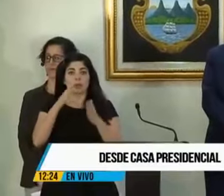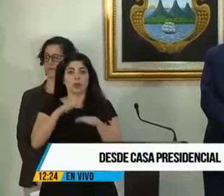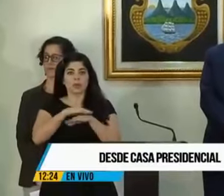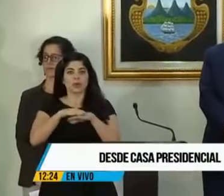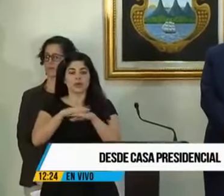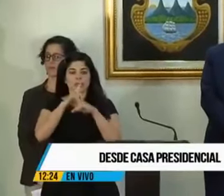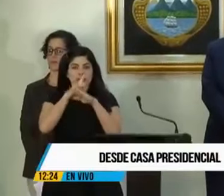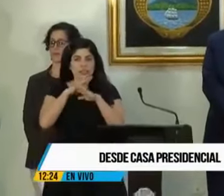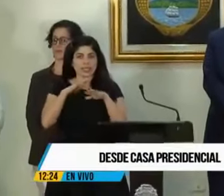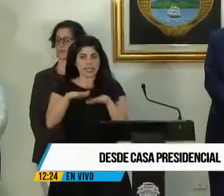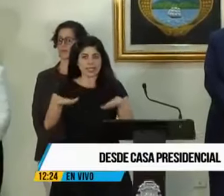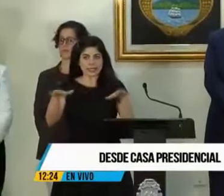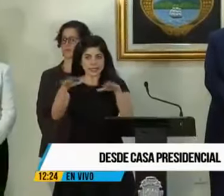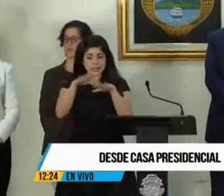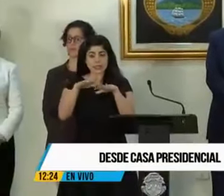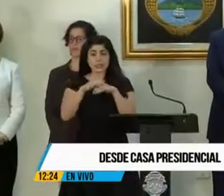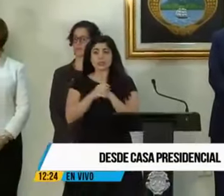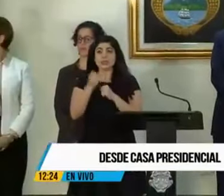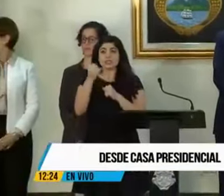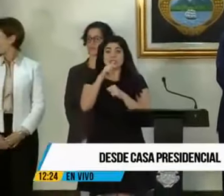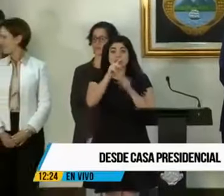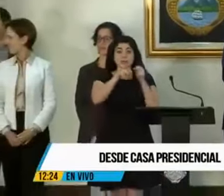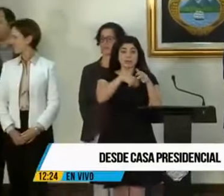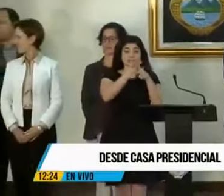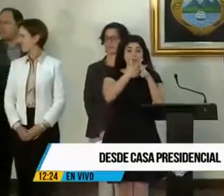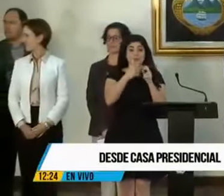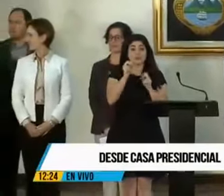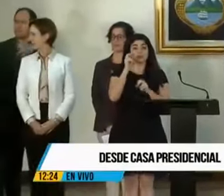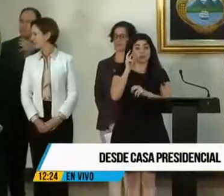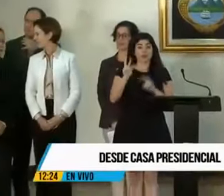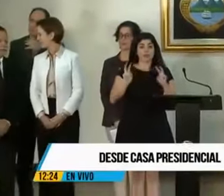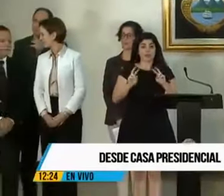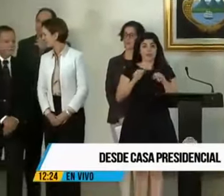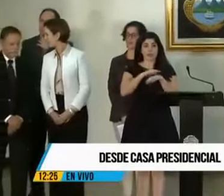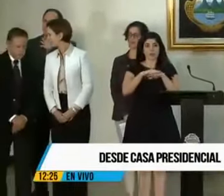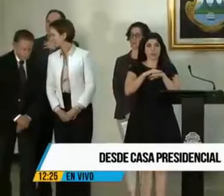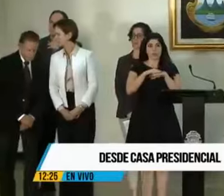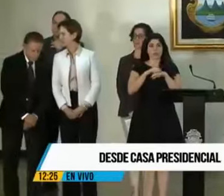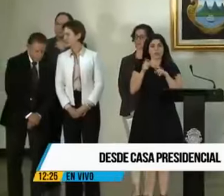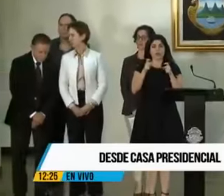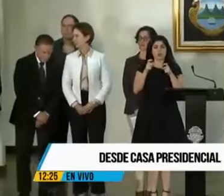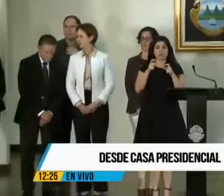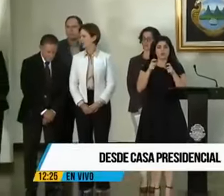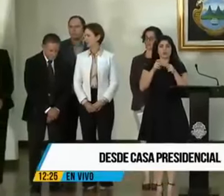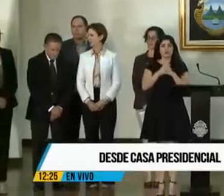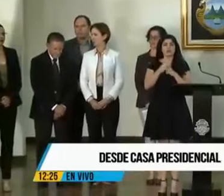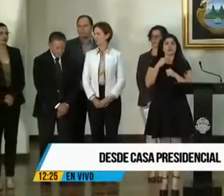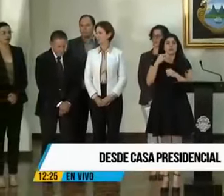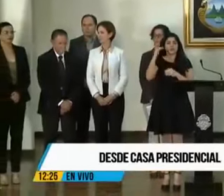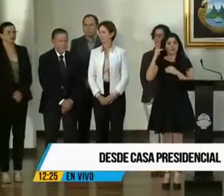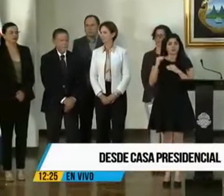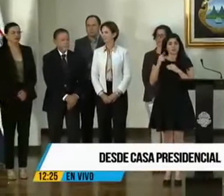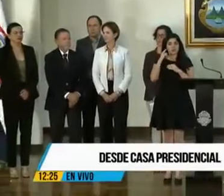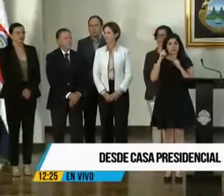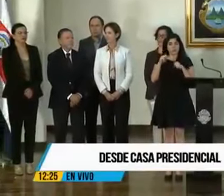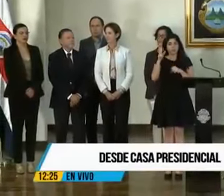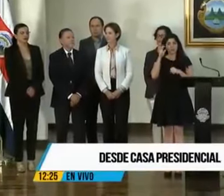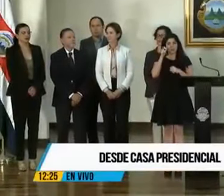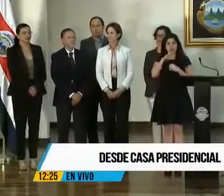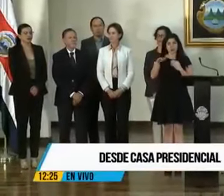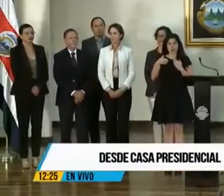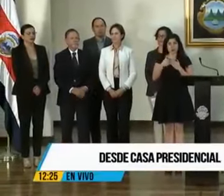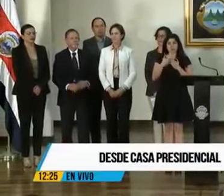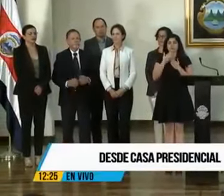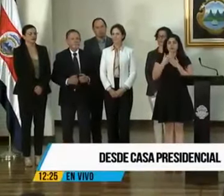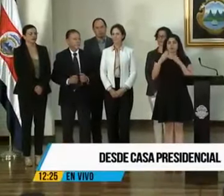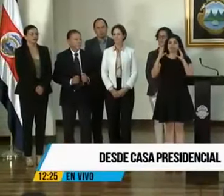el audio ambiente de esta conferencia de prensa acá ya en el auditorio de Casa Presidencial y en cualquier momento se